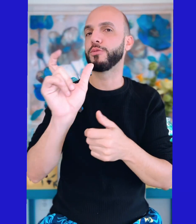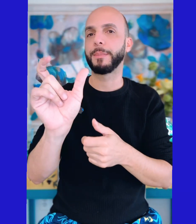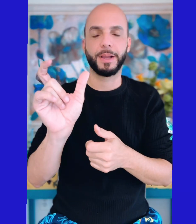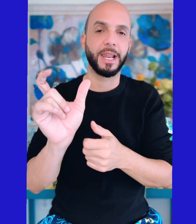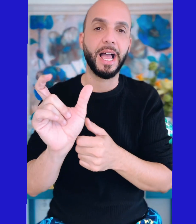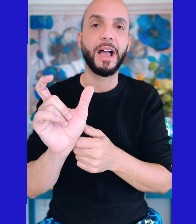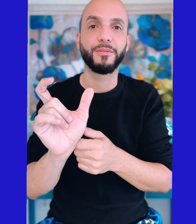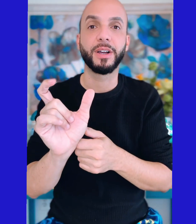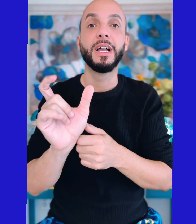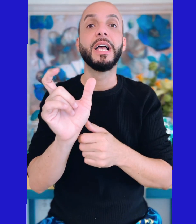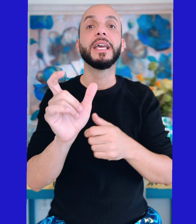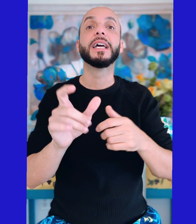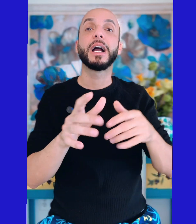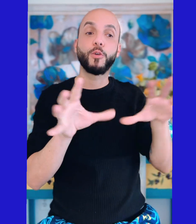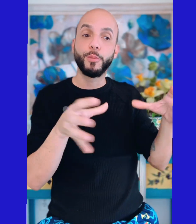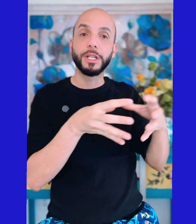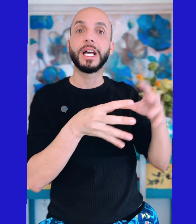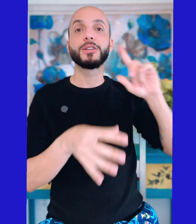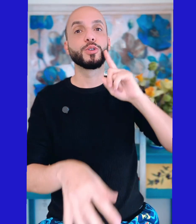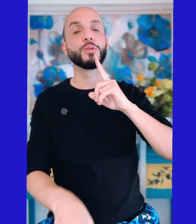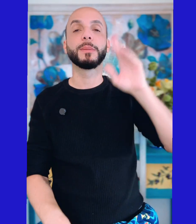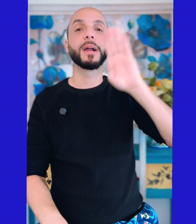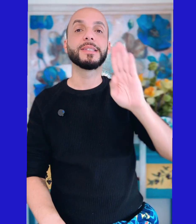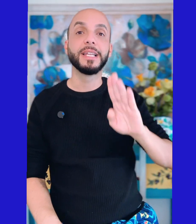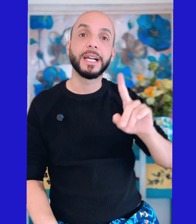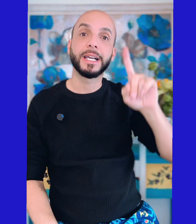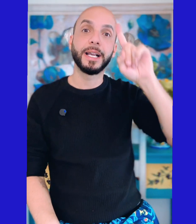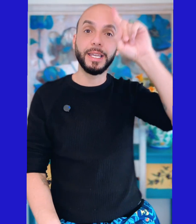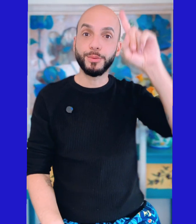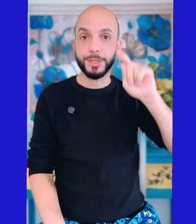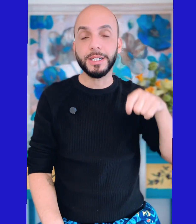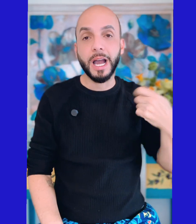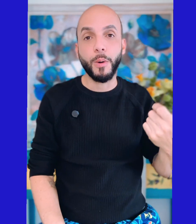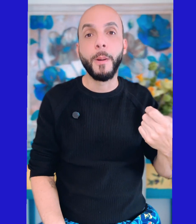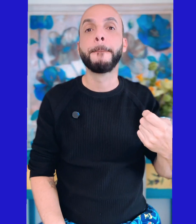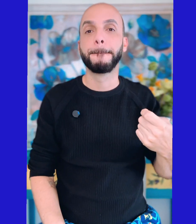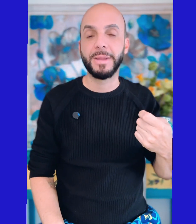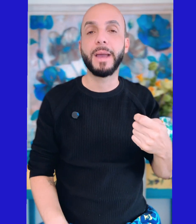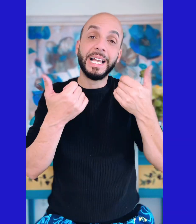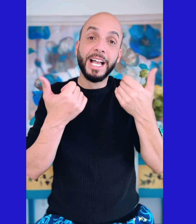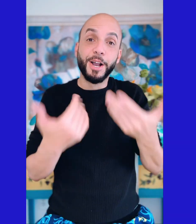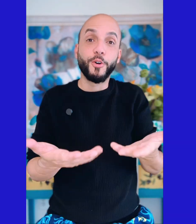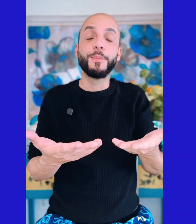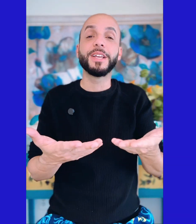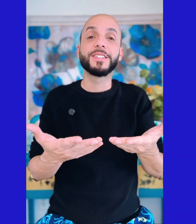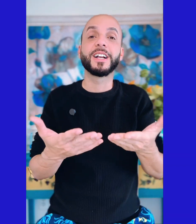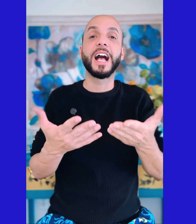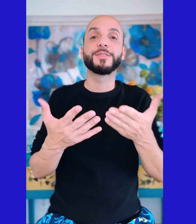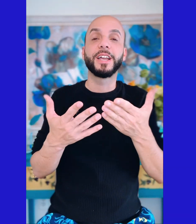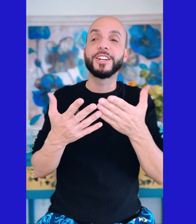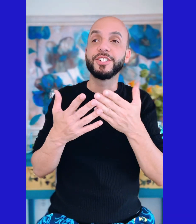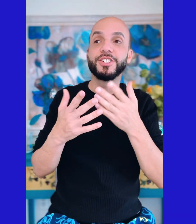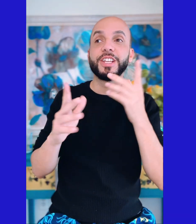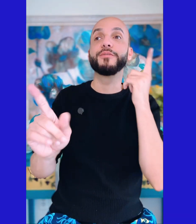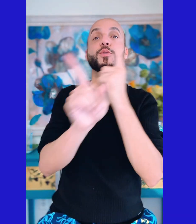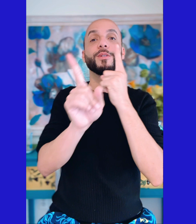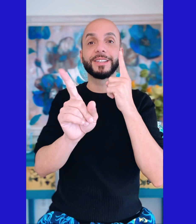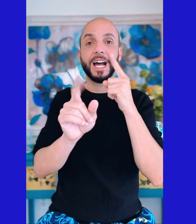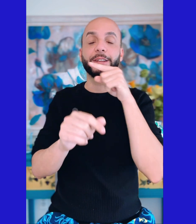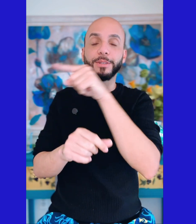alguma palavra, e aí a comunidade surda brasileira cria um sinal, né? Como nesse caso aí a gente teve contato, né,